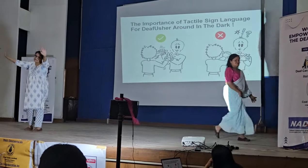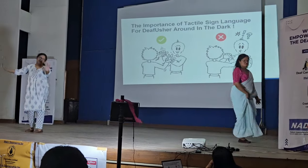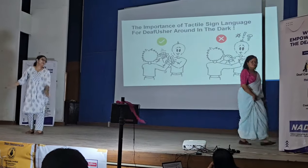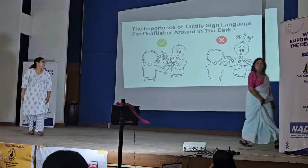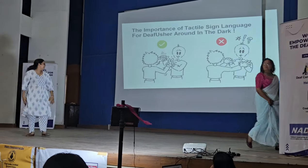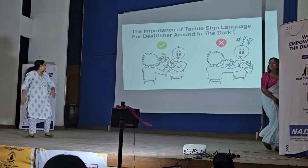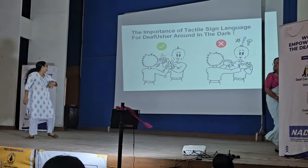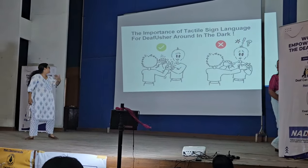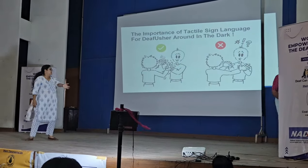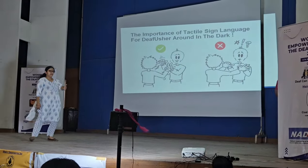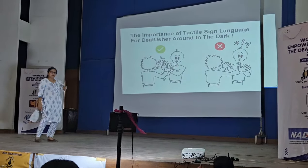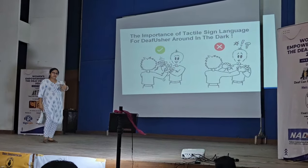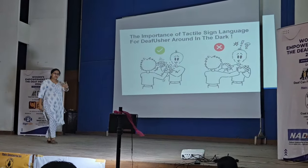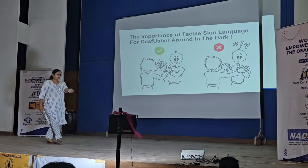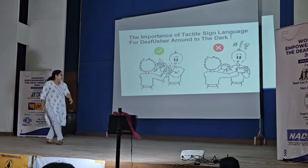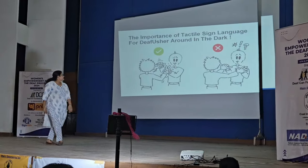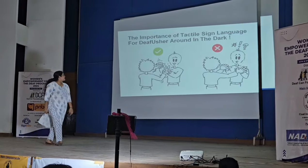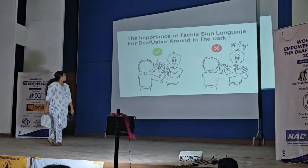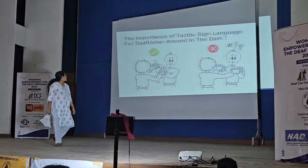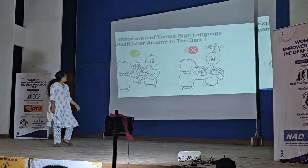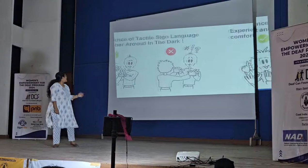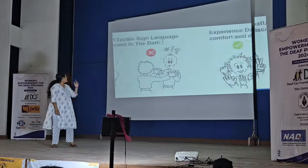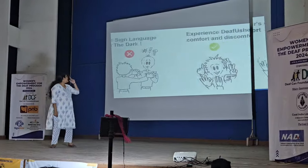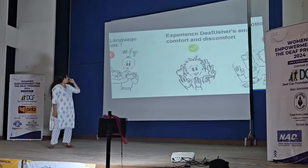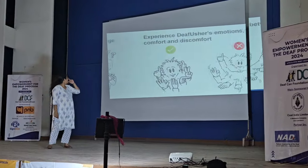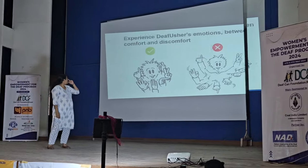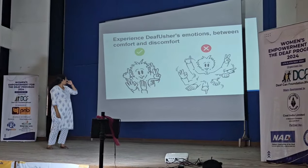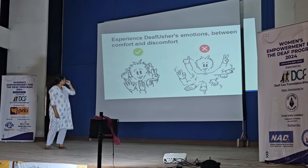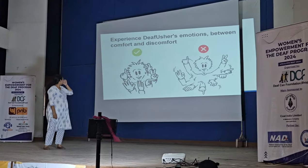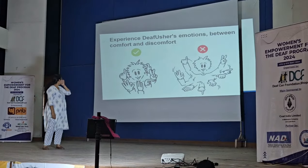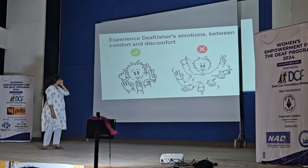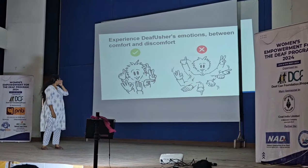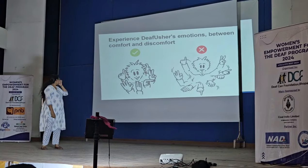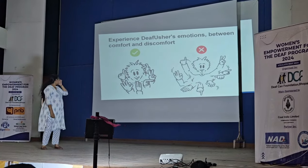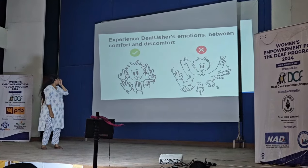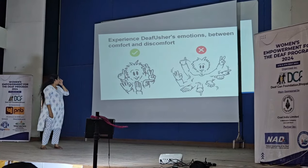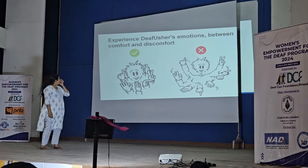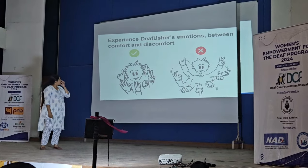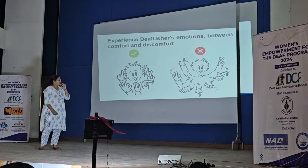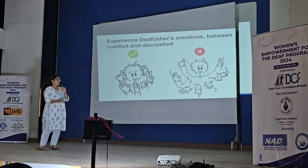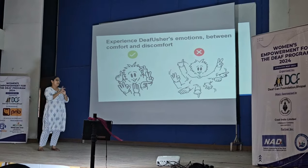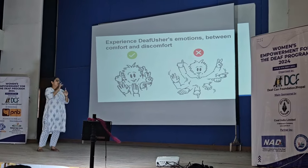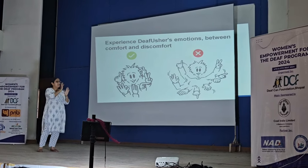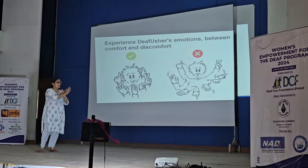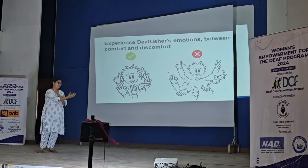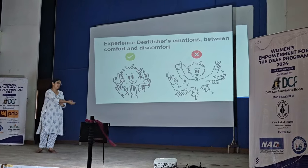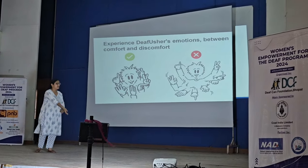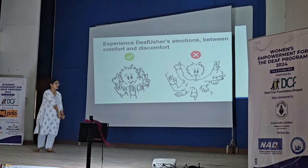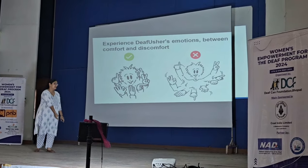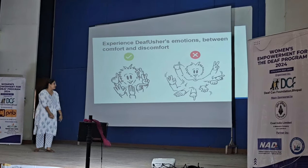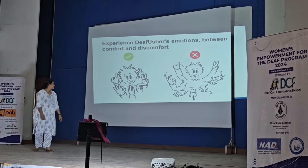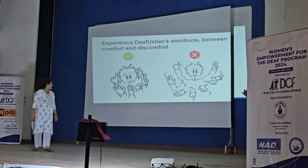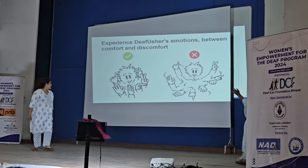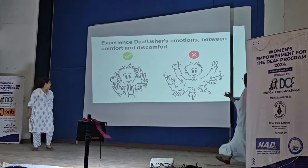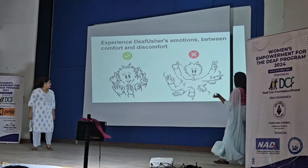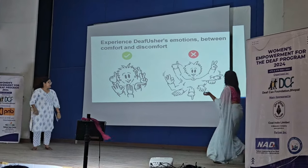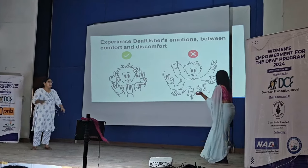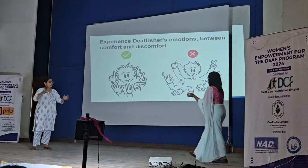है कि क्या क्या साइन करेगा। आई होप सभी को क्लियर होगा। सेकेंडली अगर हम बात करें एक्सपीरियंस डेफ अशर्स इमोशन बिटवीन कम्फर्ट